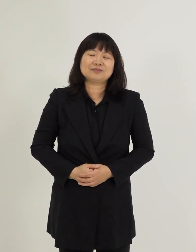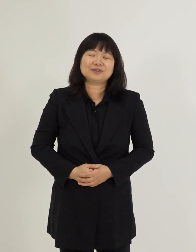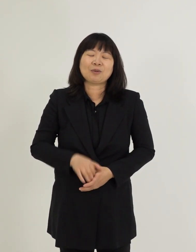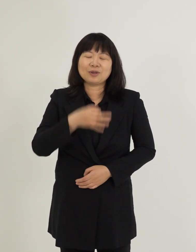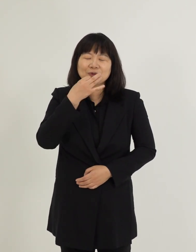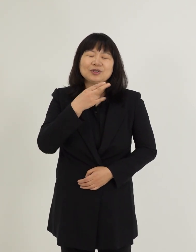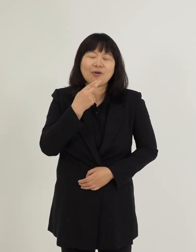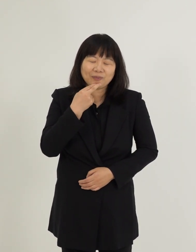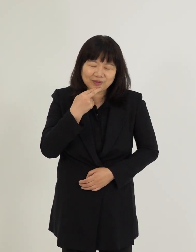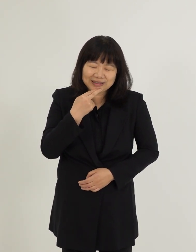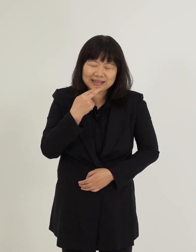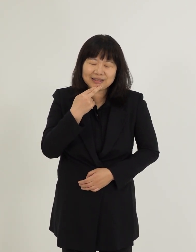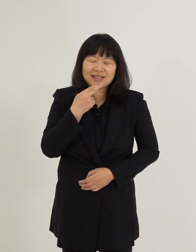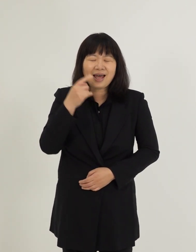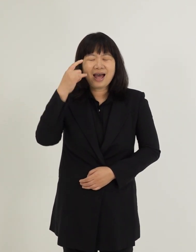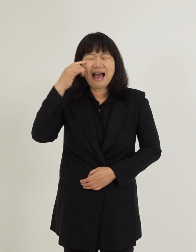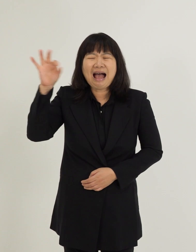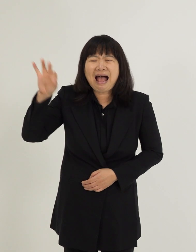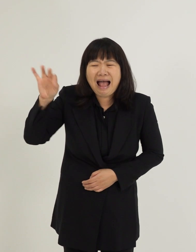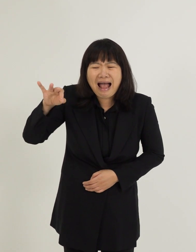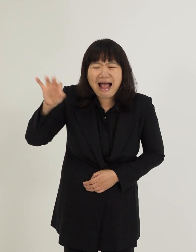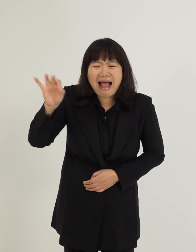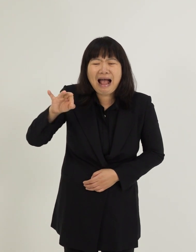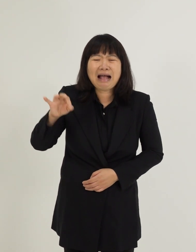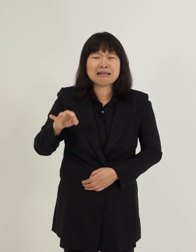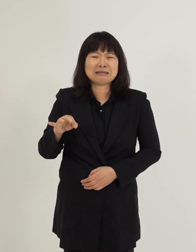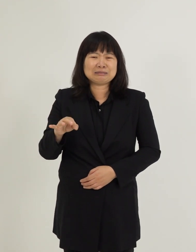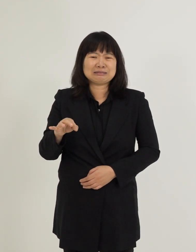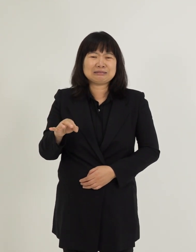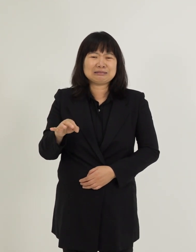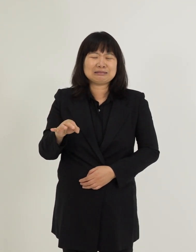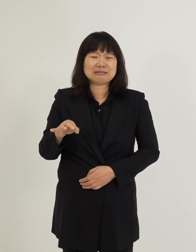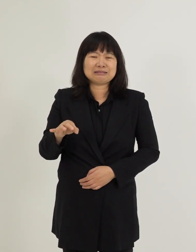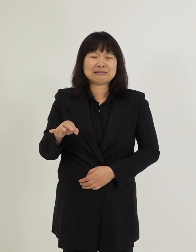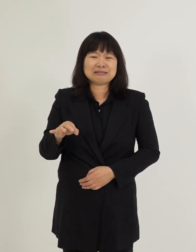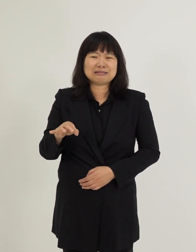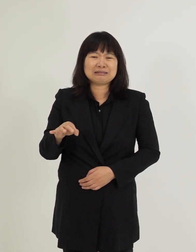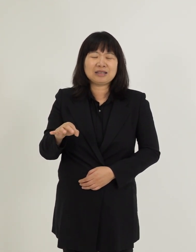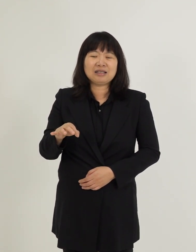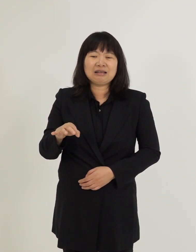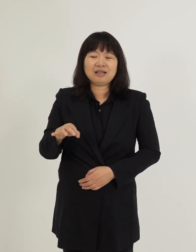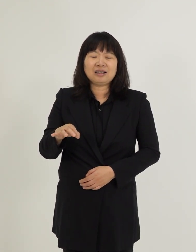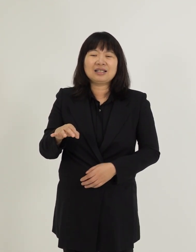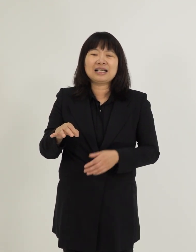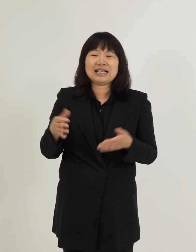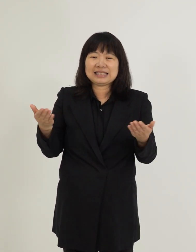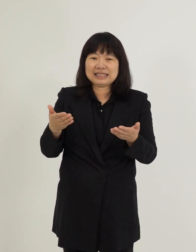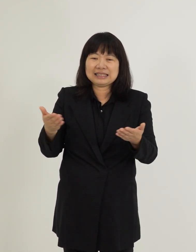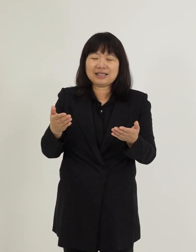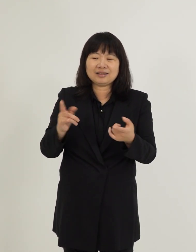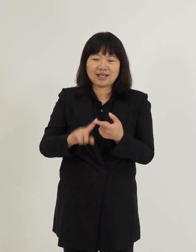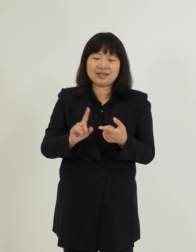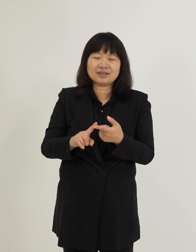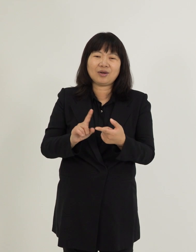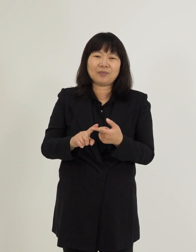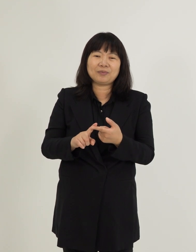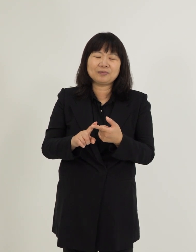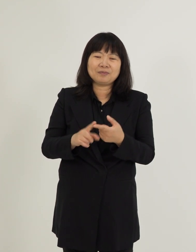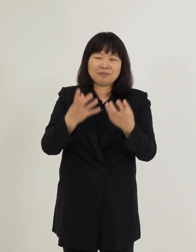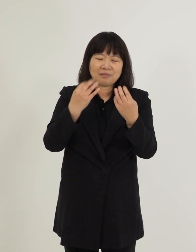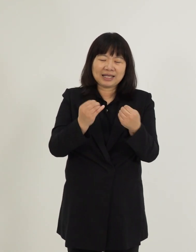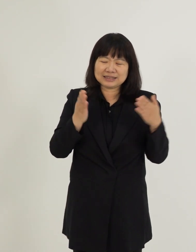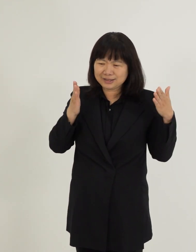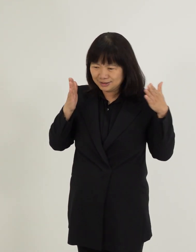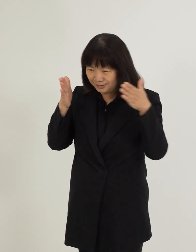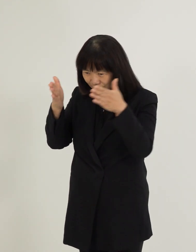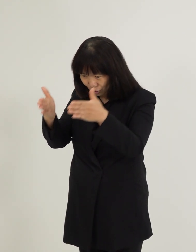쓸데없는 일, 아무도 가려하지 않는 쓸데없는 길로 많이 시선을 돌릴 수 있는 또